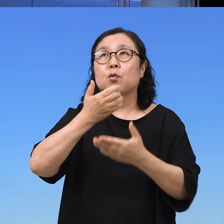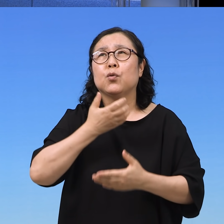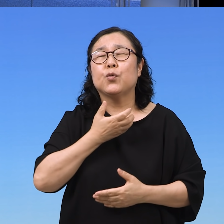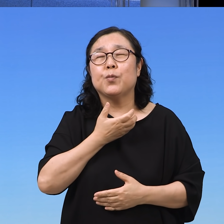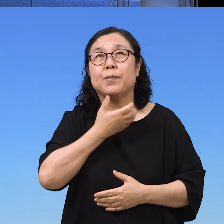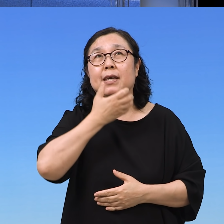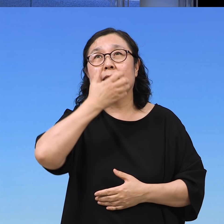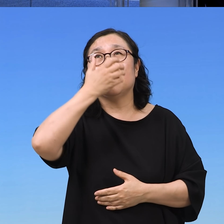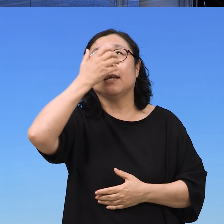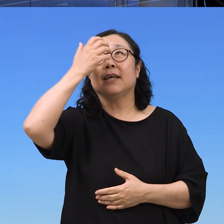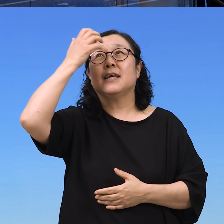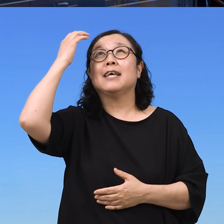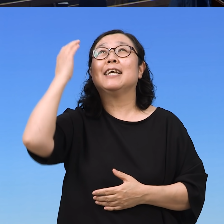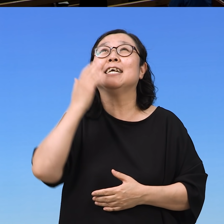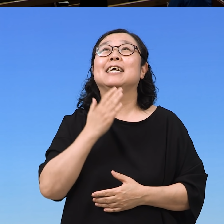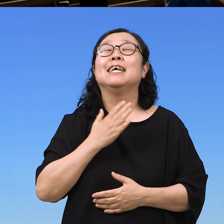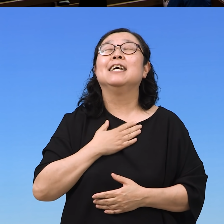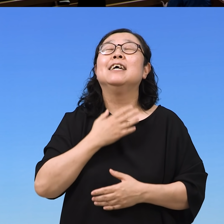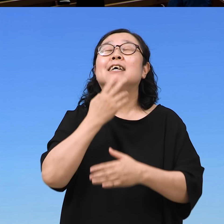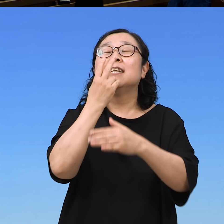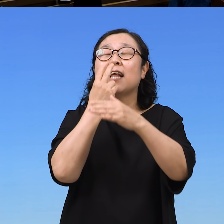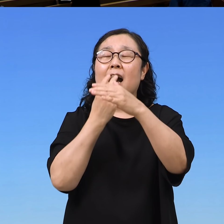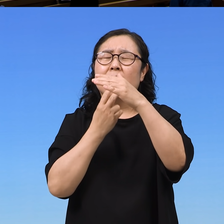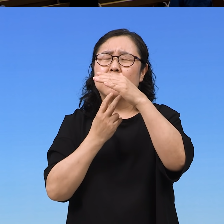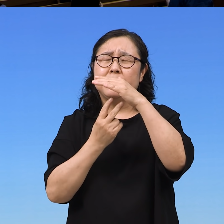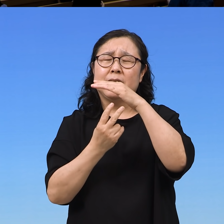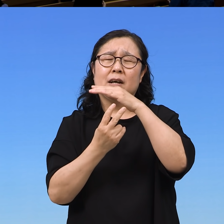나의 비전이 되고,